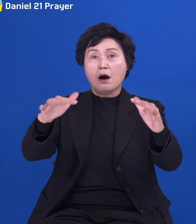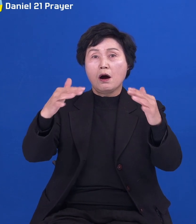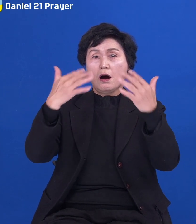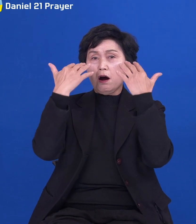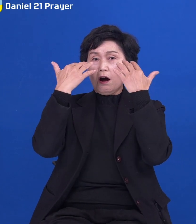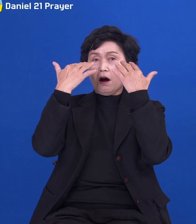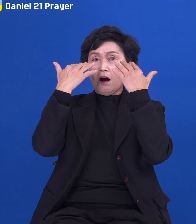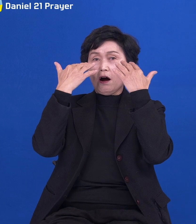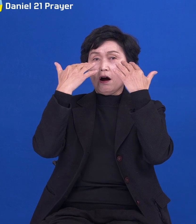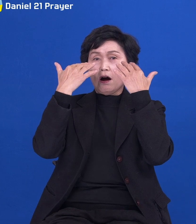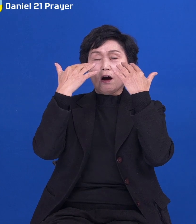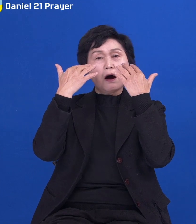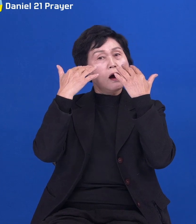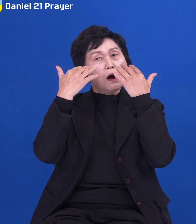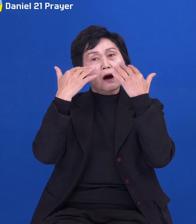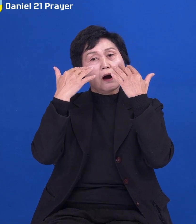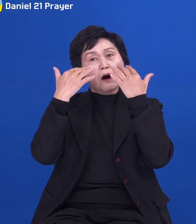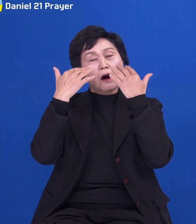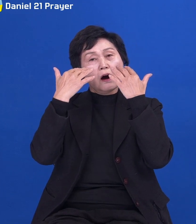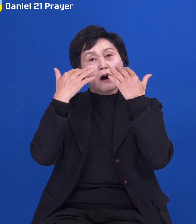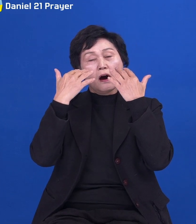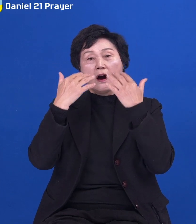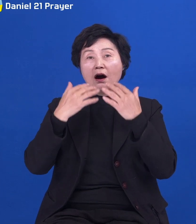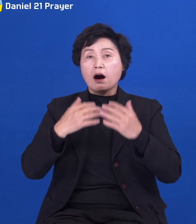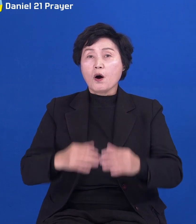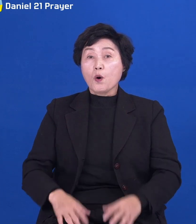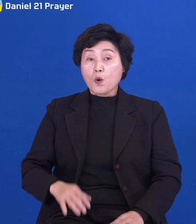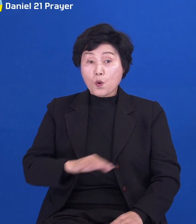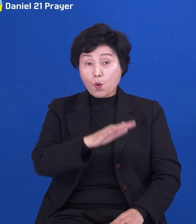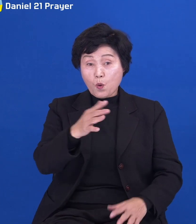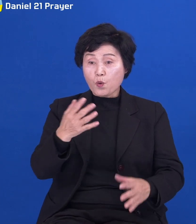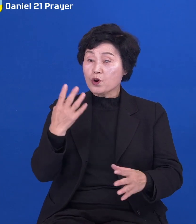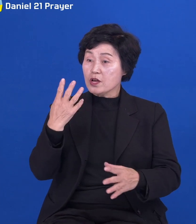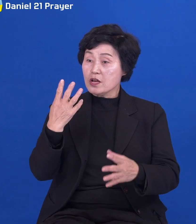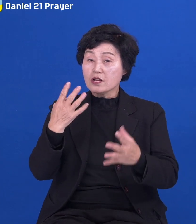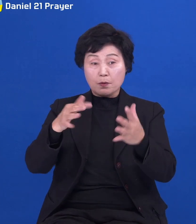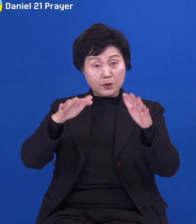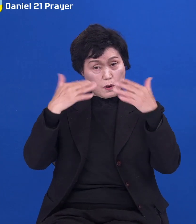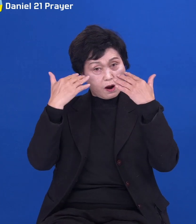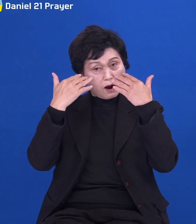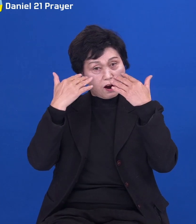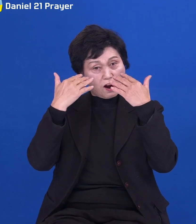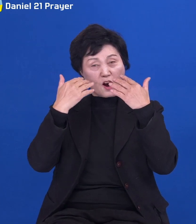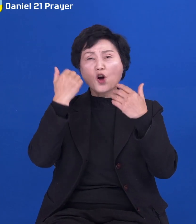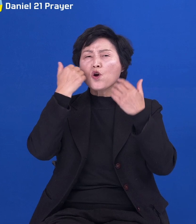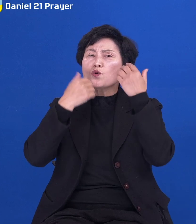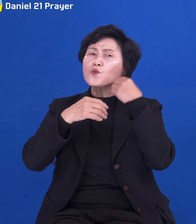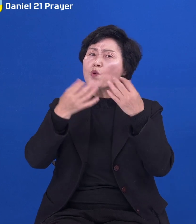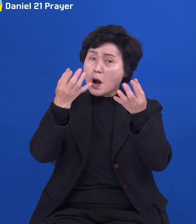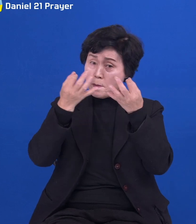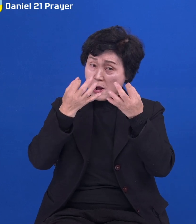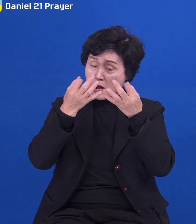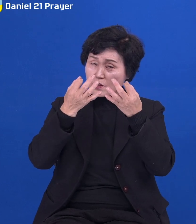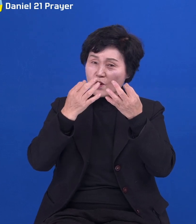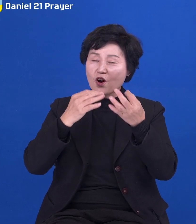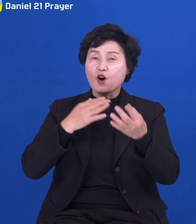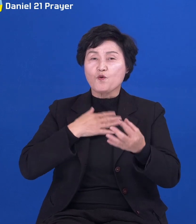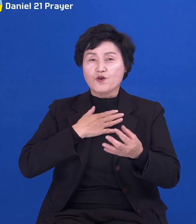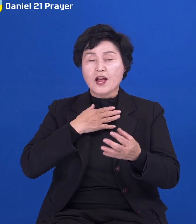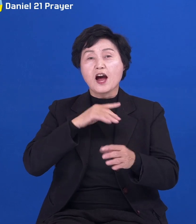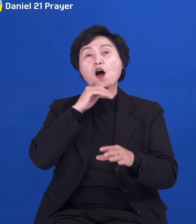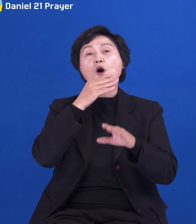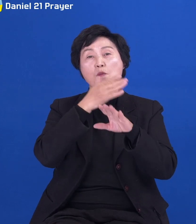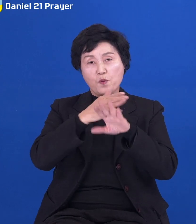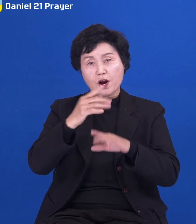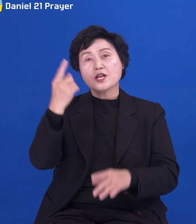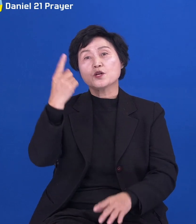거예요. 이게 3명을 보니까요 얼굴 까마까마하고 짭짭한 게 이거 누가 봐도 북한 애들이었어요. 근데 저는 중국에도 저희 같은